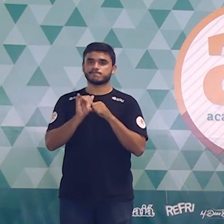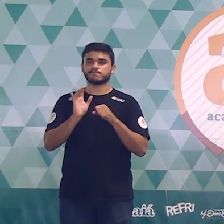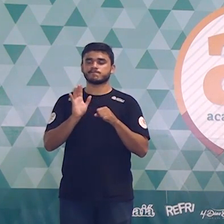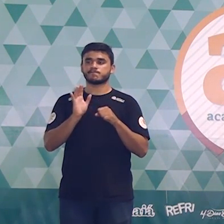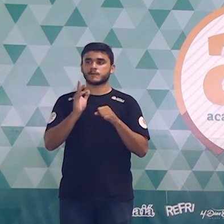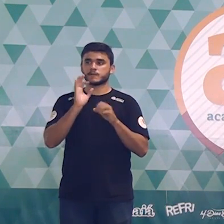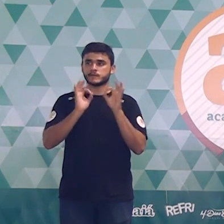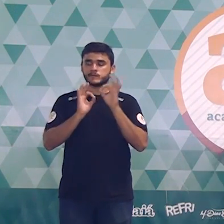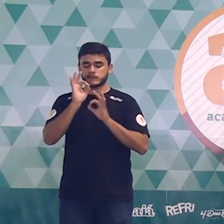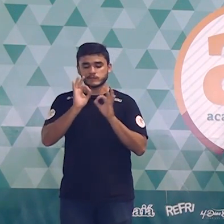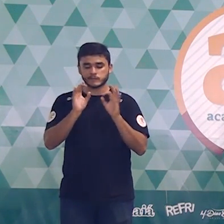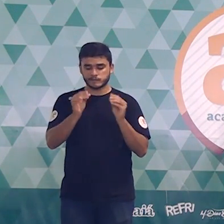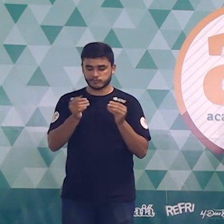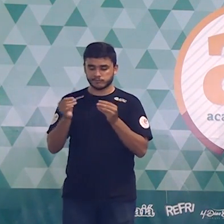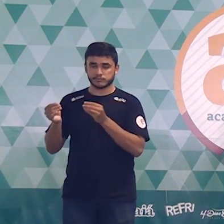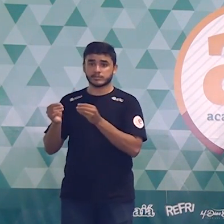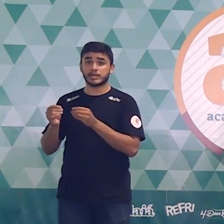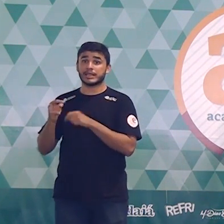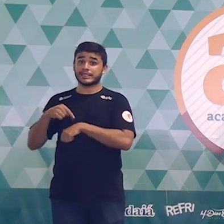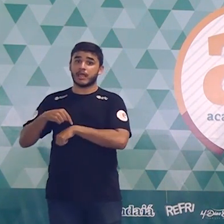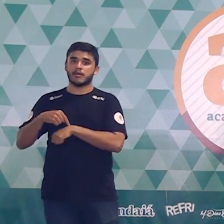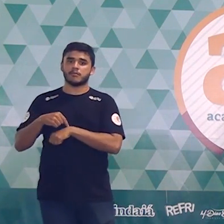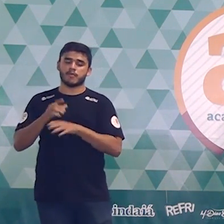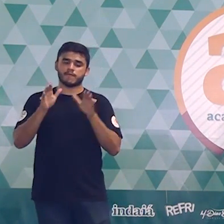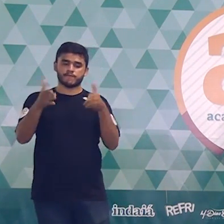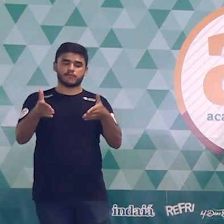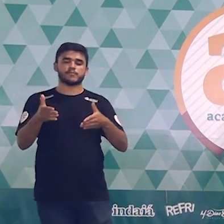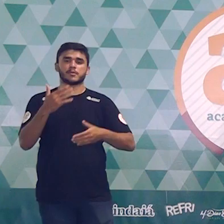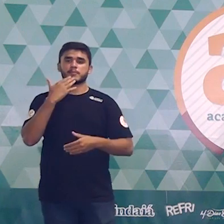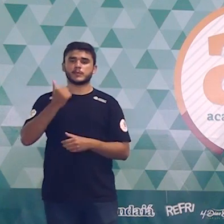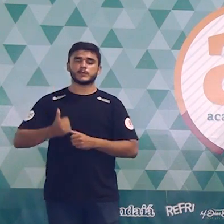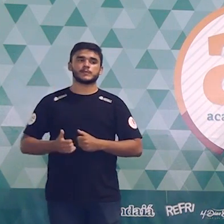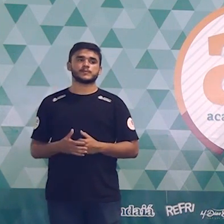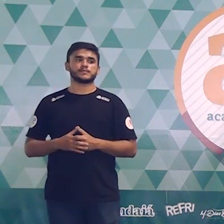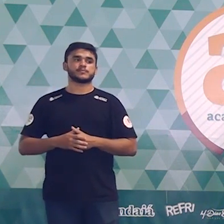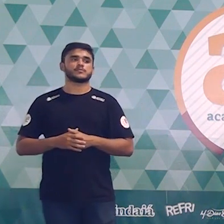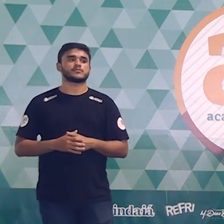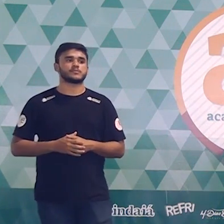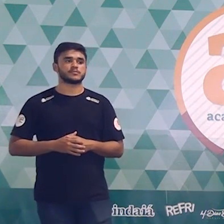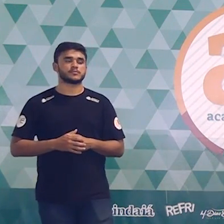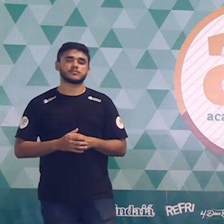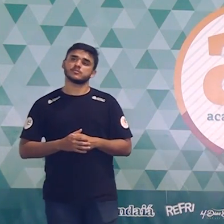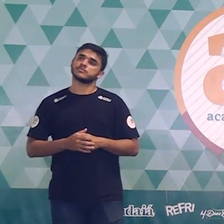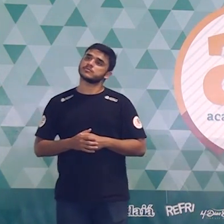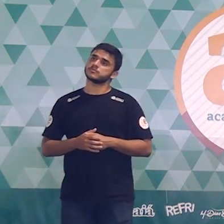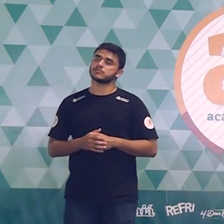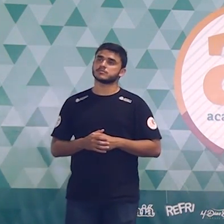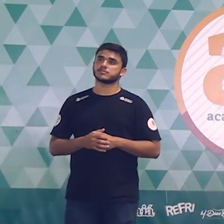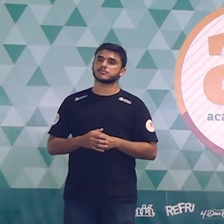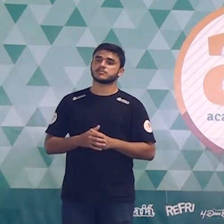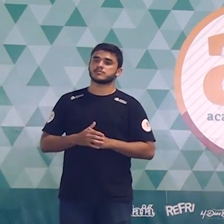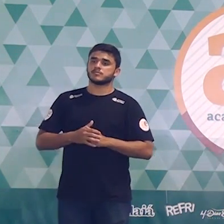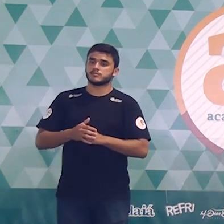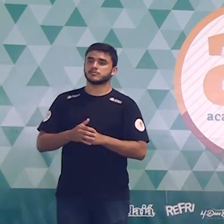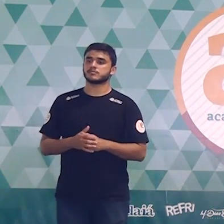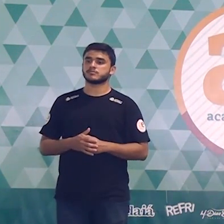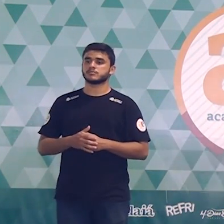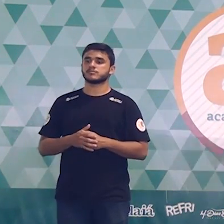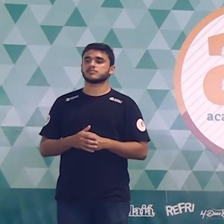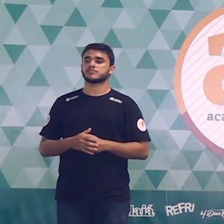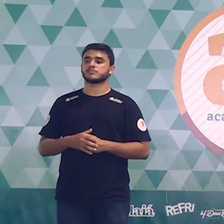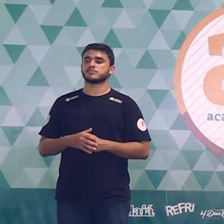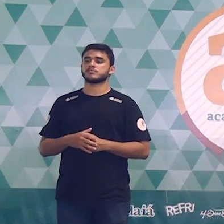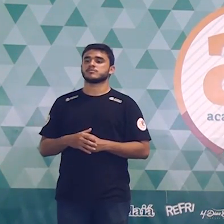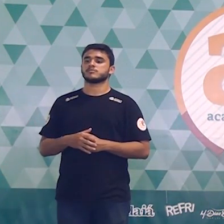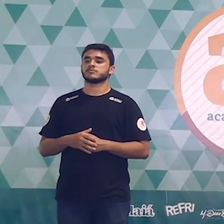de estrutura. Havendo tempo, eu vou para temas específicos, certo? Já falei aqui, ideologia de gênero, outro